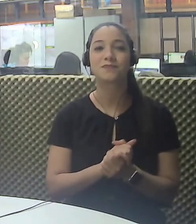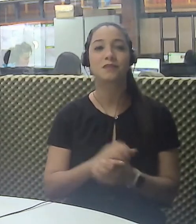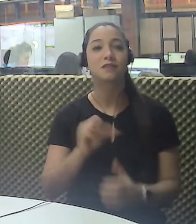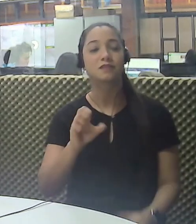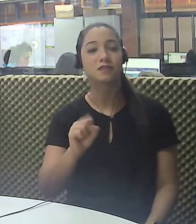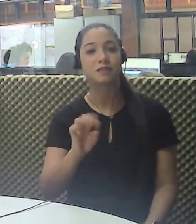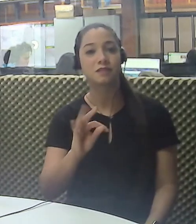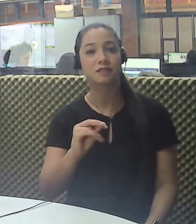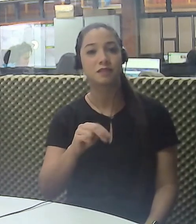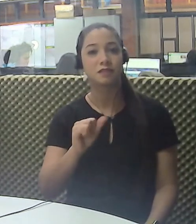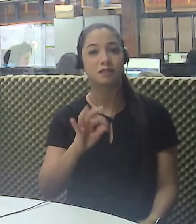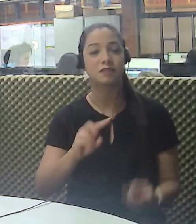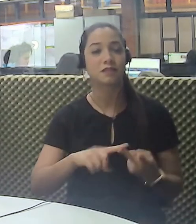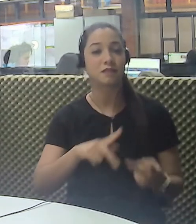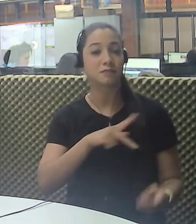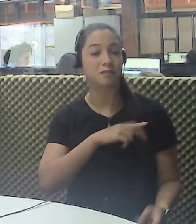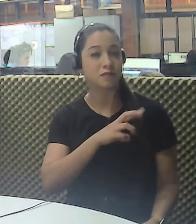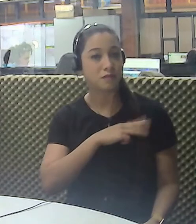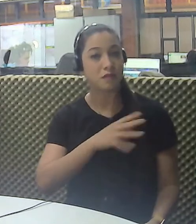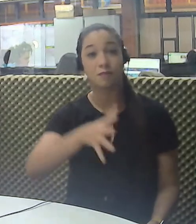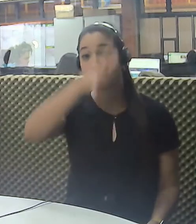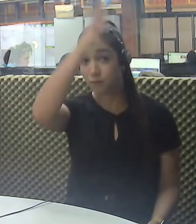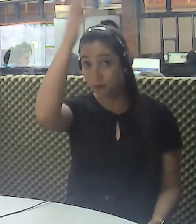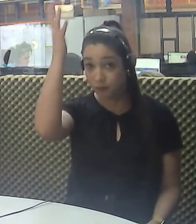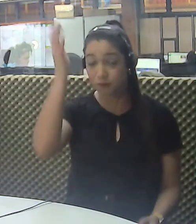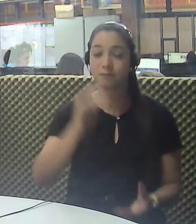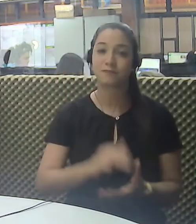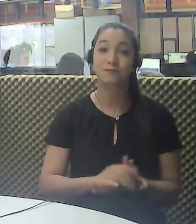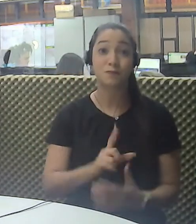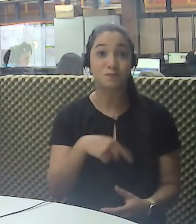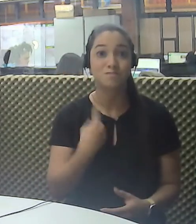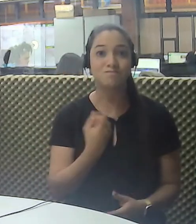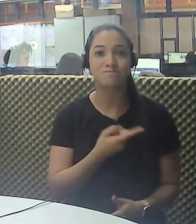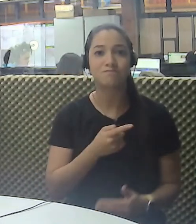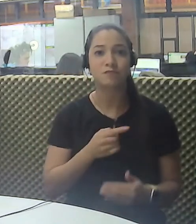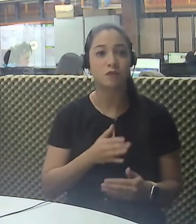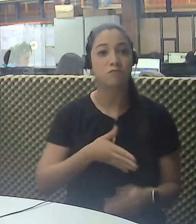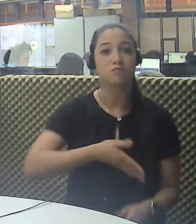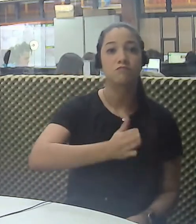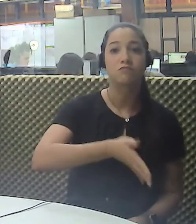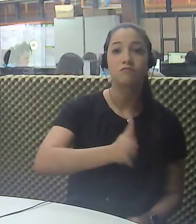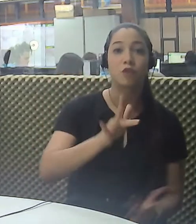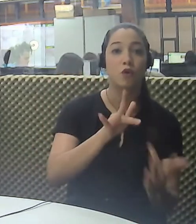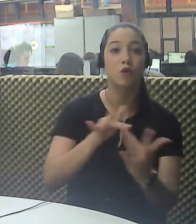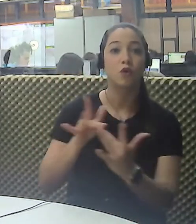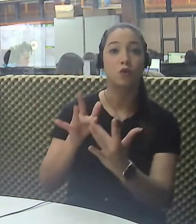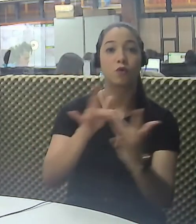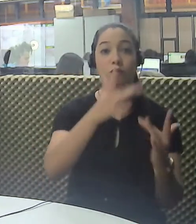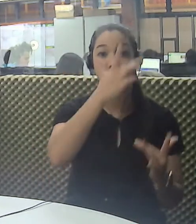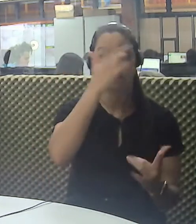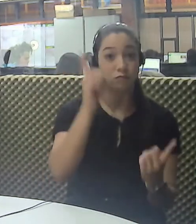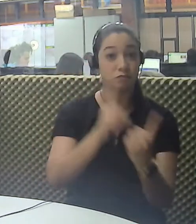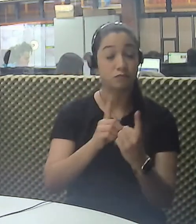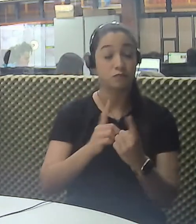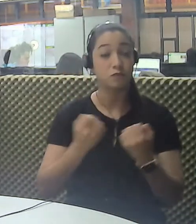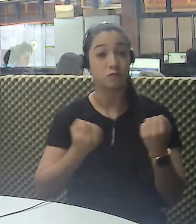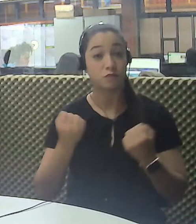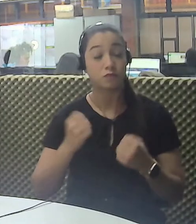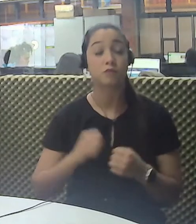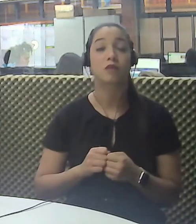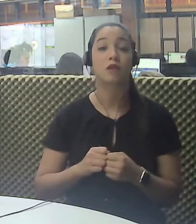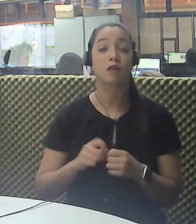SENAT, DR, Polícia Militar, Bombeiros. Nós estamos indo para as ruas ter esse contato direto com o condutor, com o